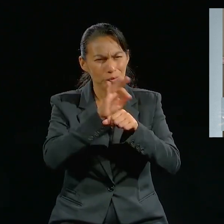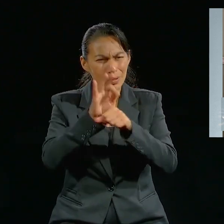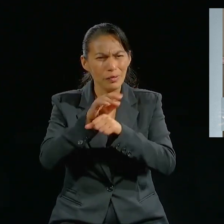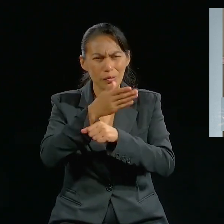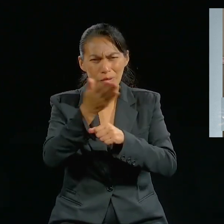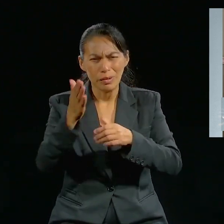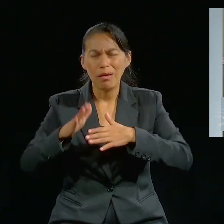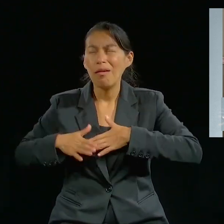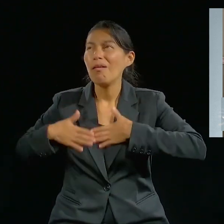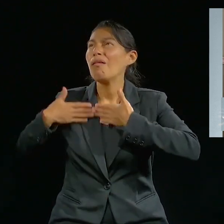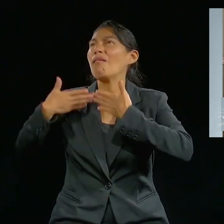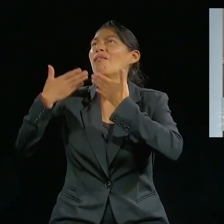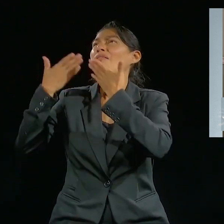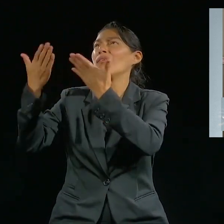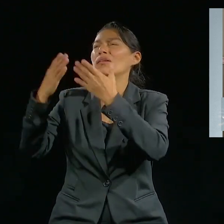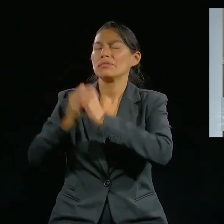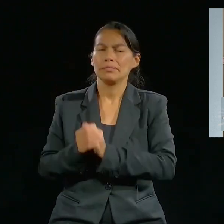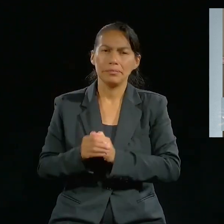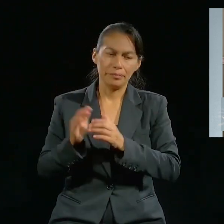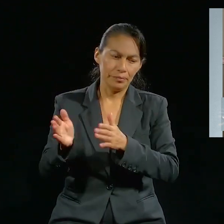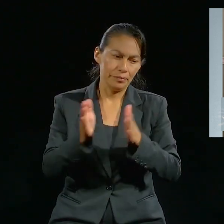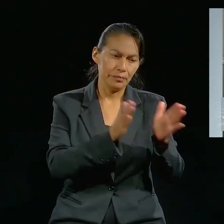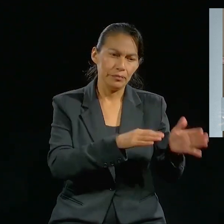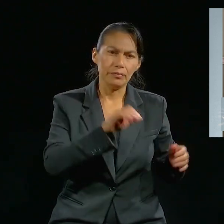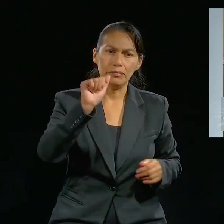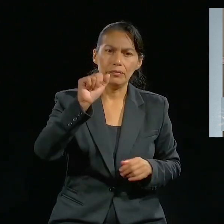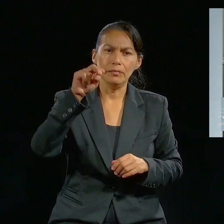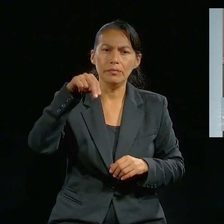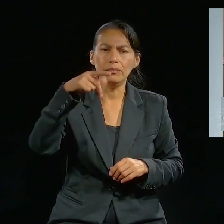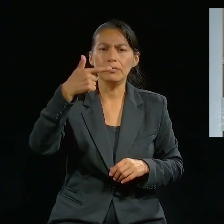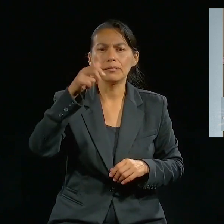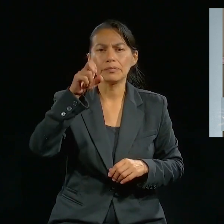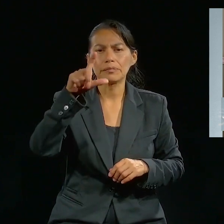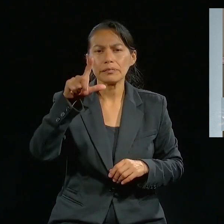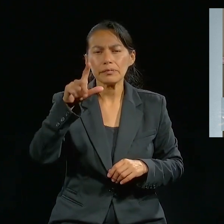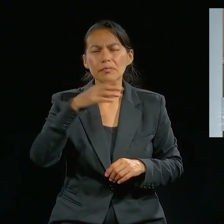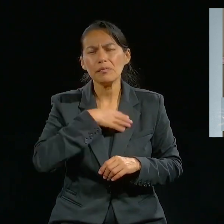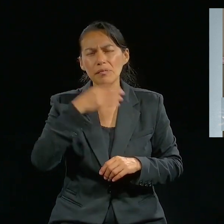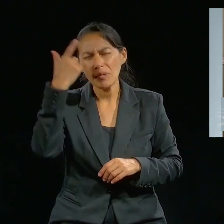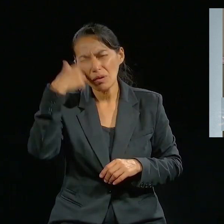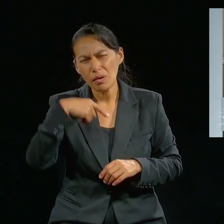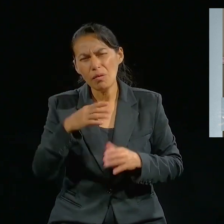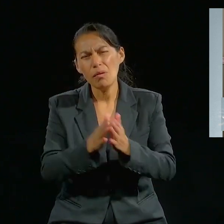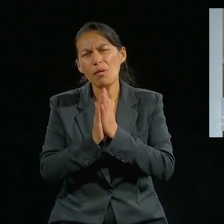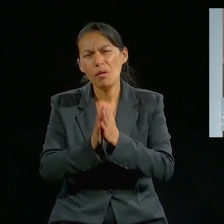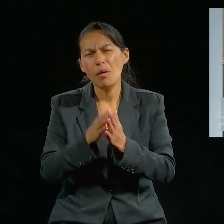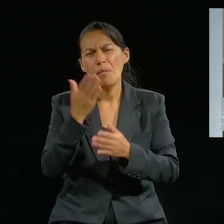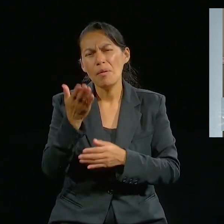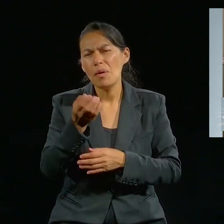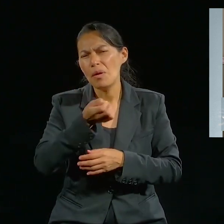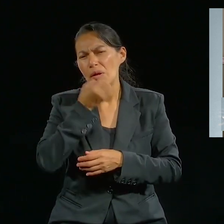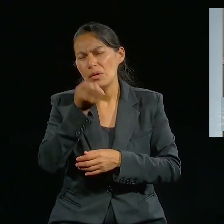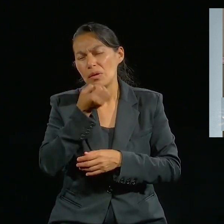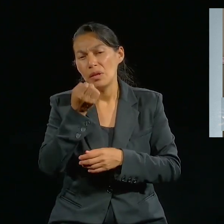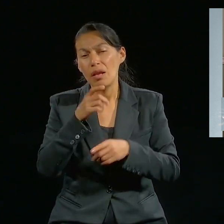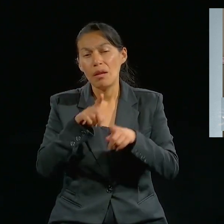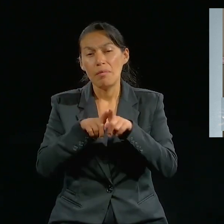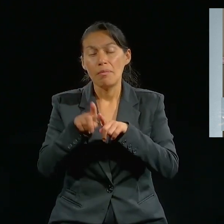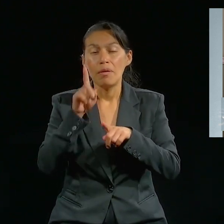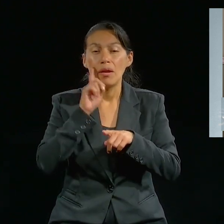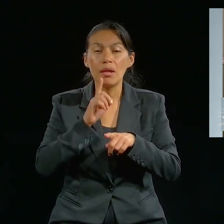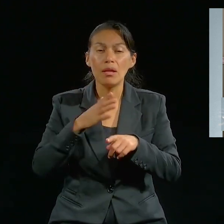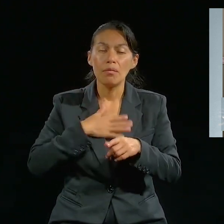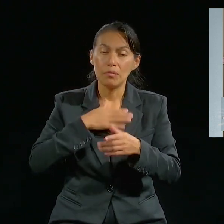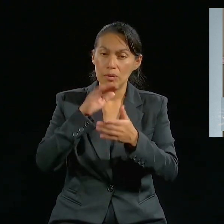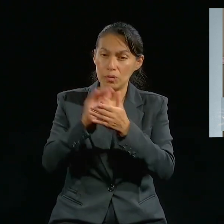confíen en él Ángela Ambriz buenas noches hermano pido oración por la hermana de mi esposo está muy grave